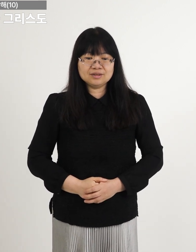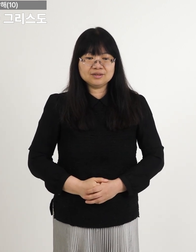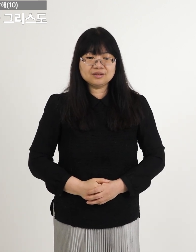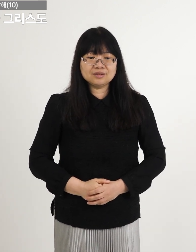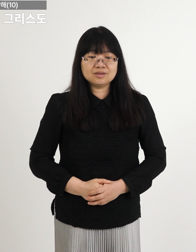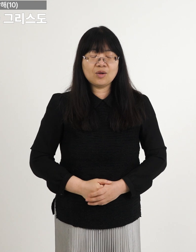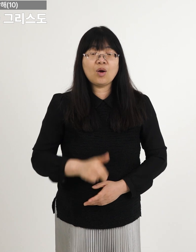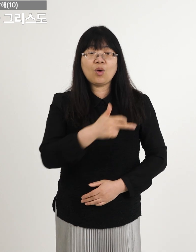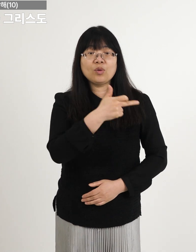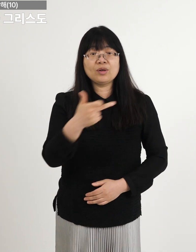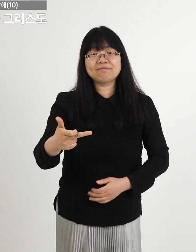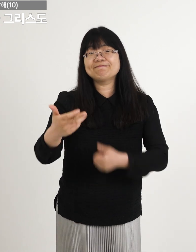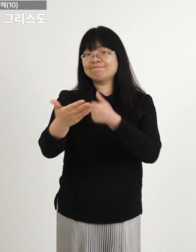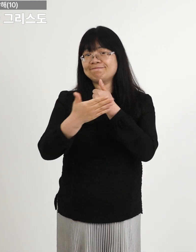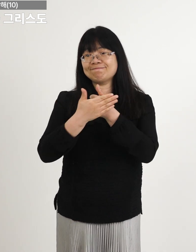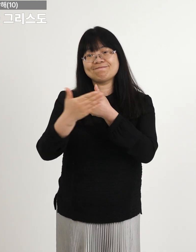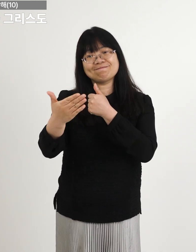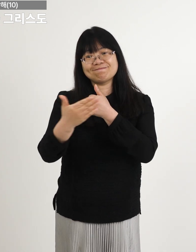큰